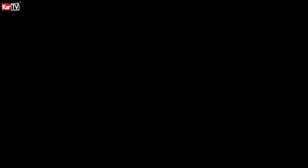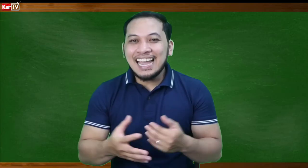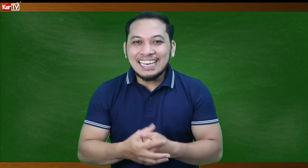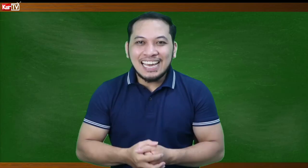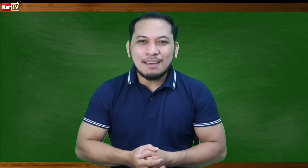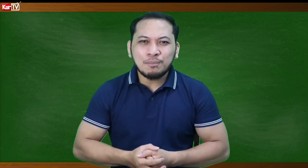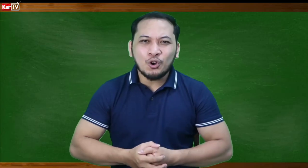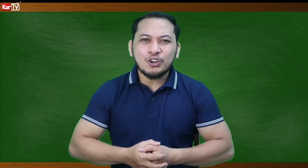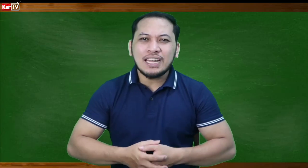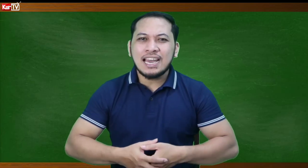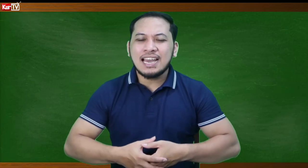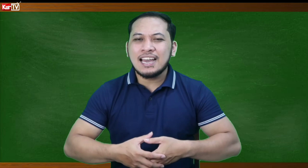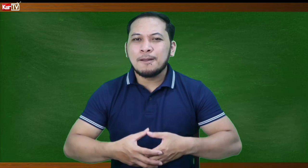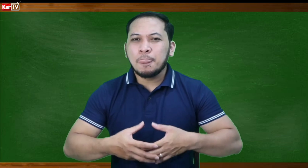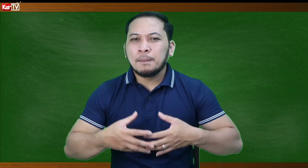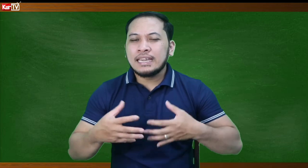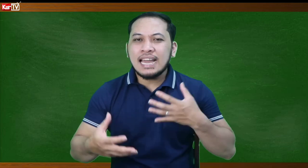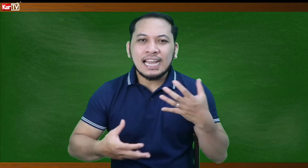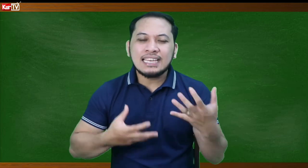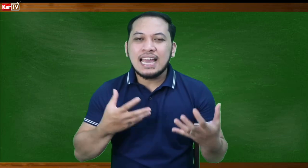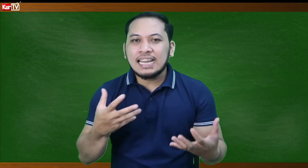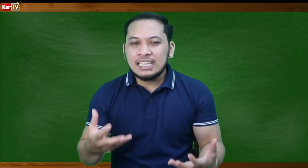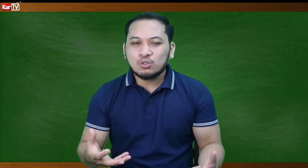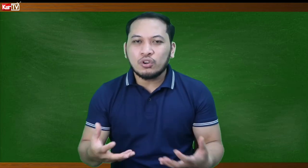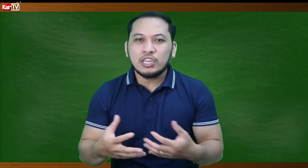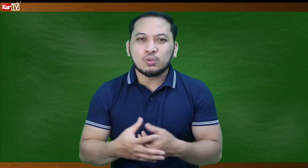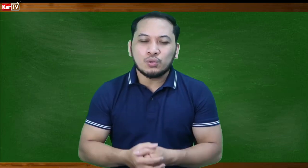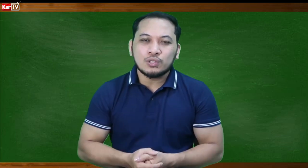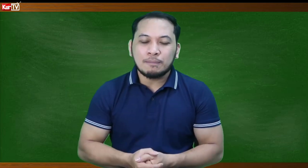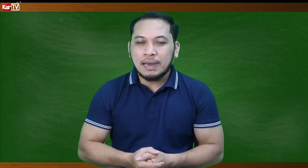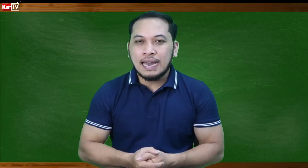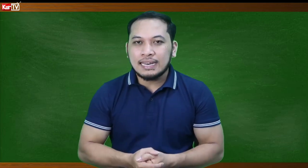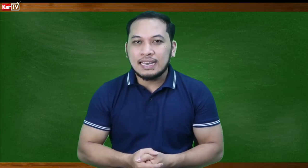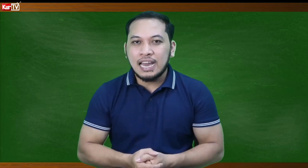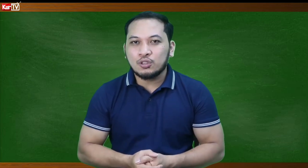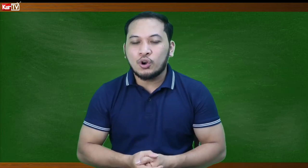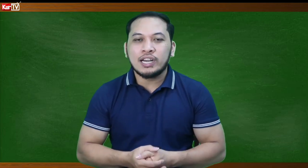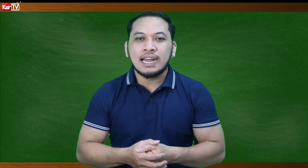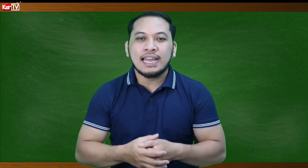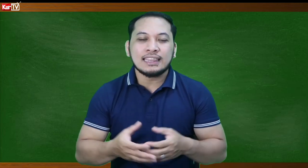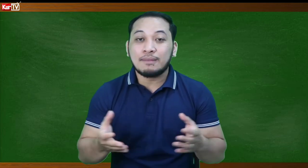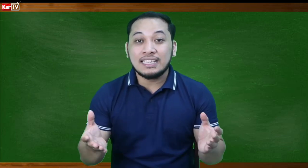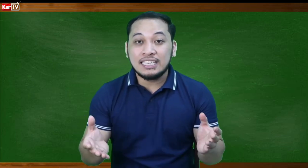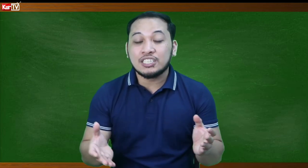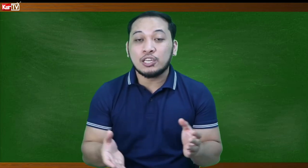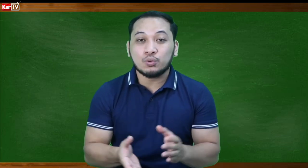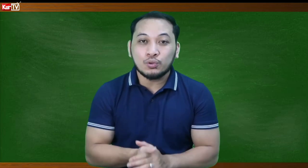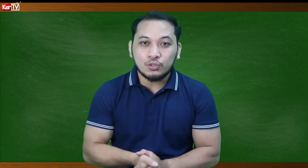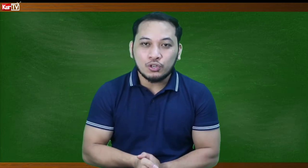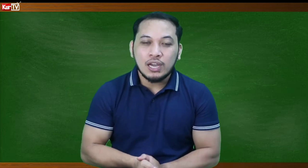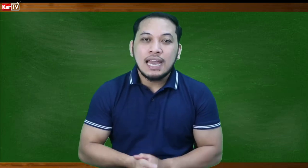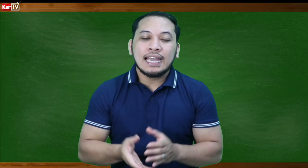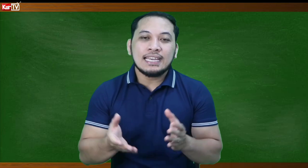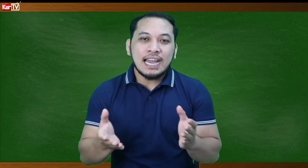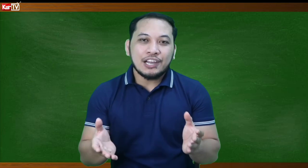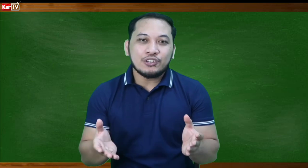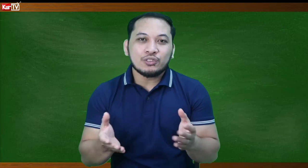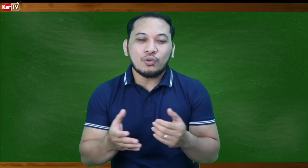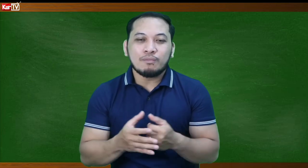Dahil alam ko na kinakailangan din itong ituro sa paaralan or kahit naman hindi siya ituro, kailangan nyo rin itong